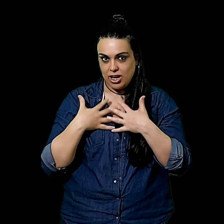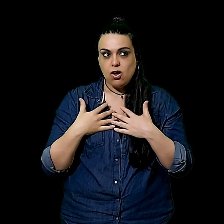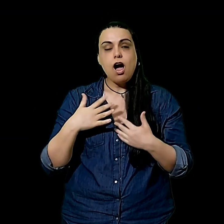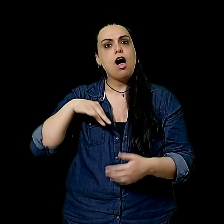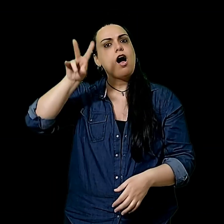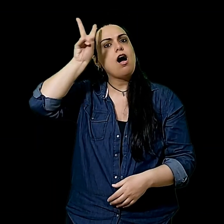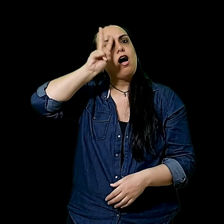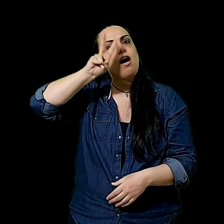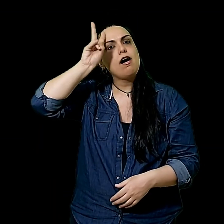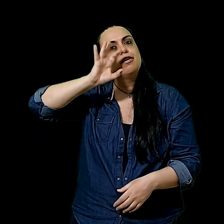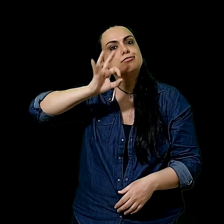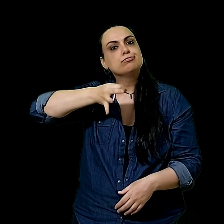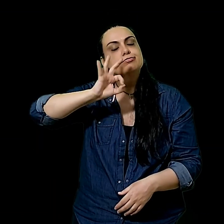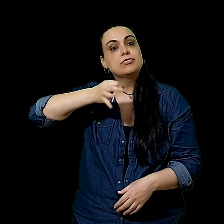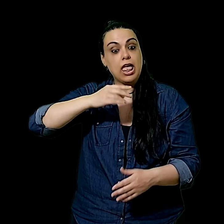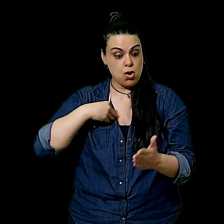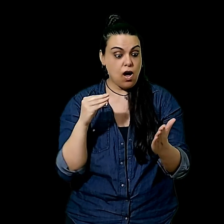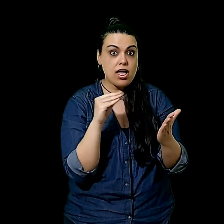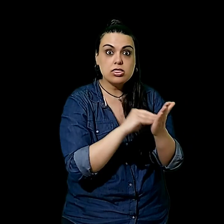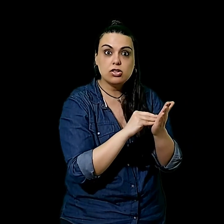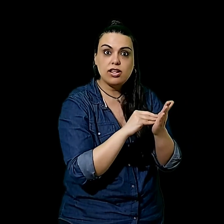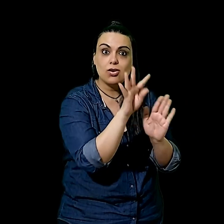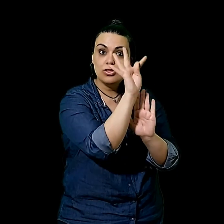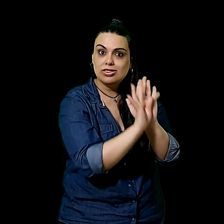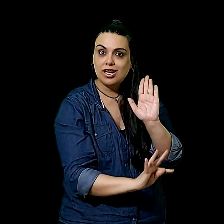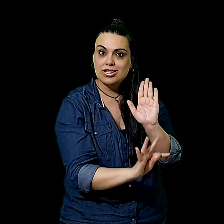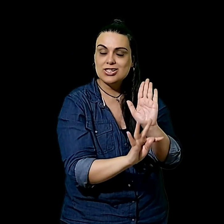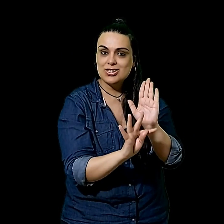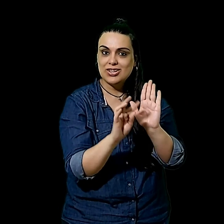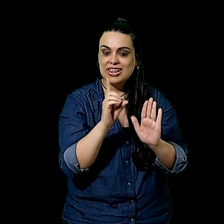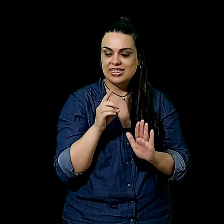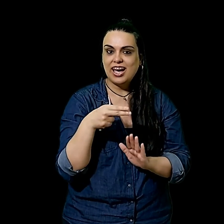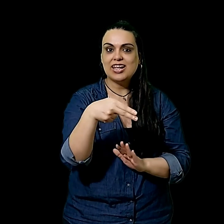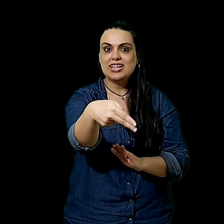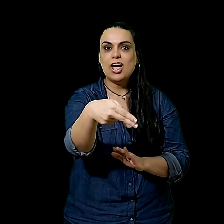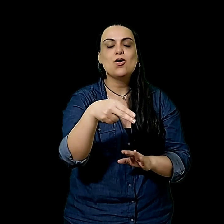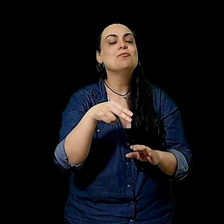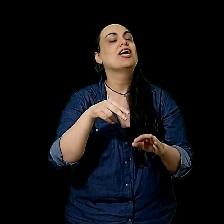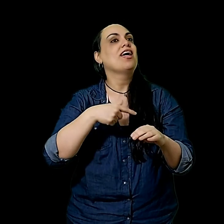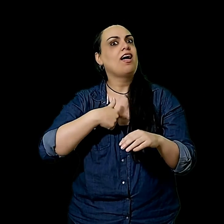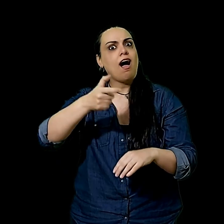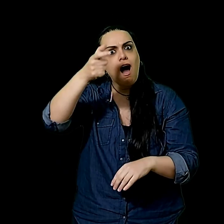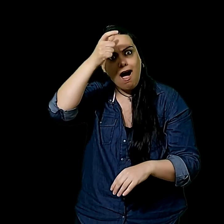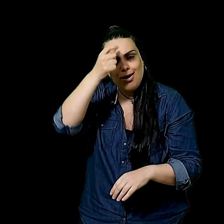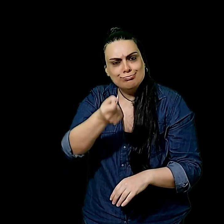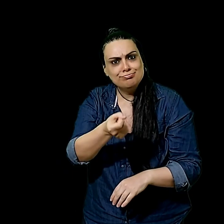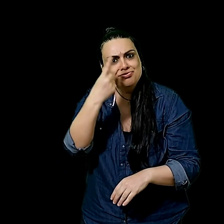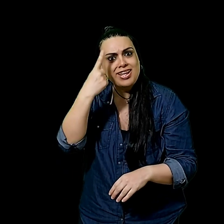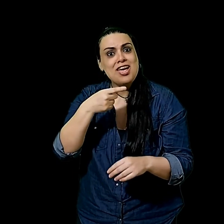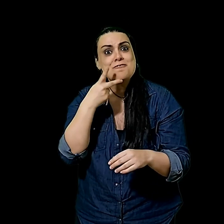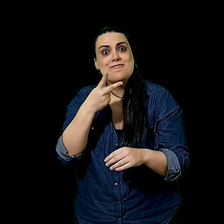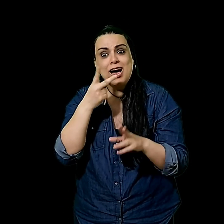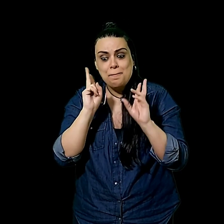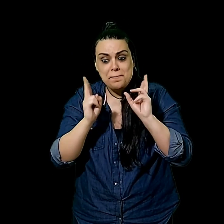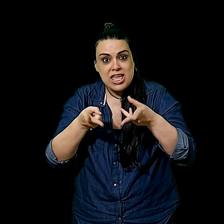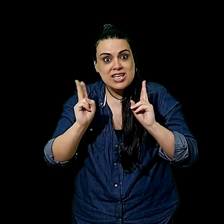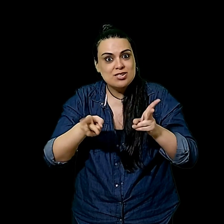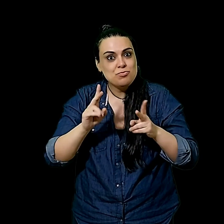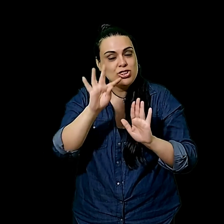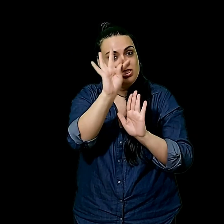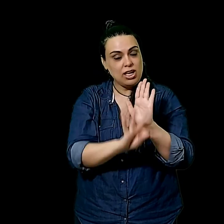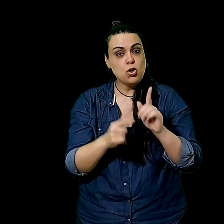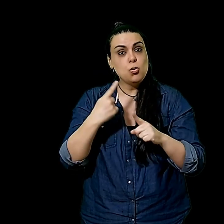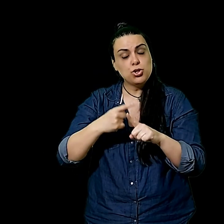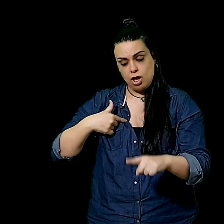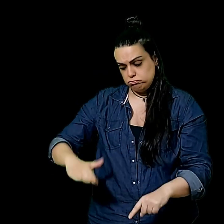eu me lembrei justamente, eu anotei o texto de Daniel, porque eu iria falar justamente sobre esse texto, porque na